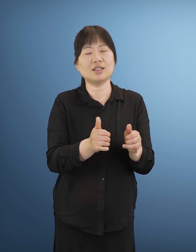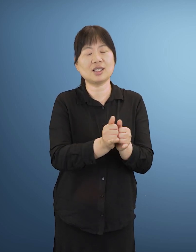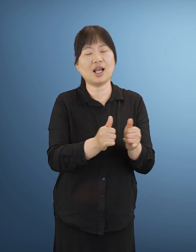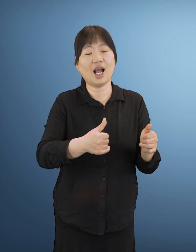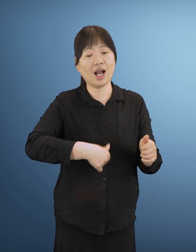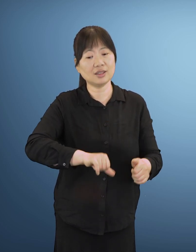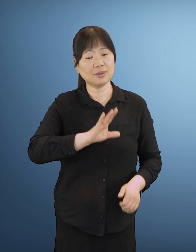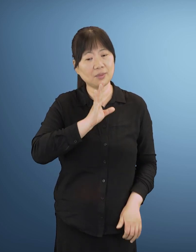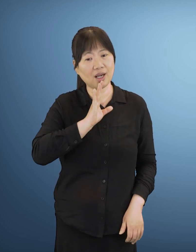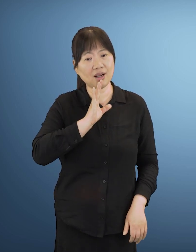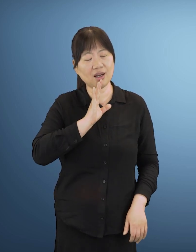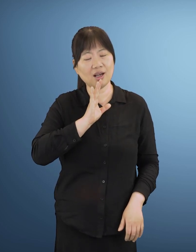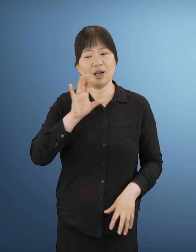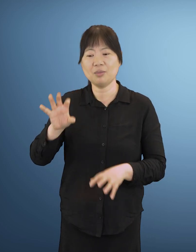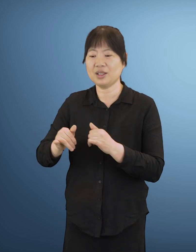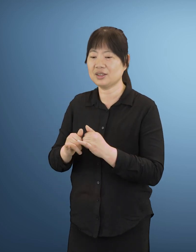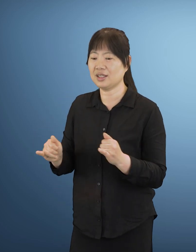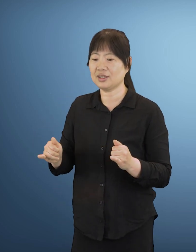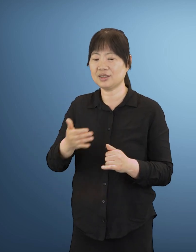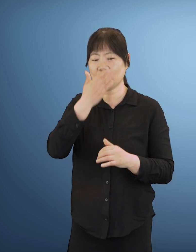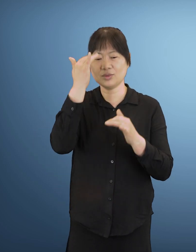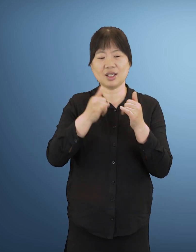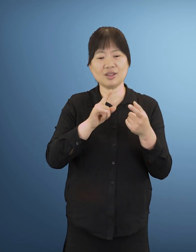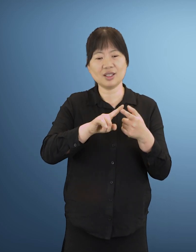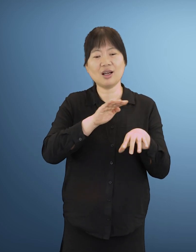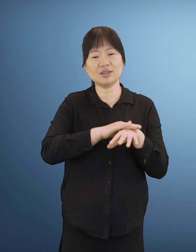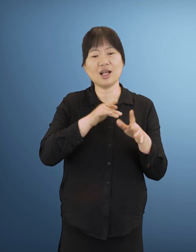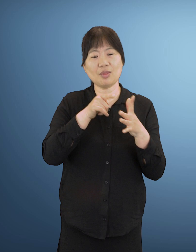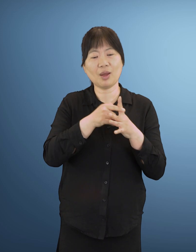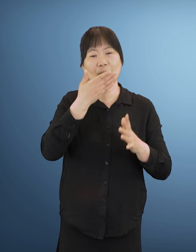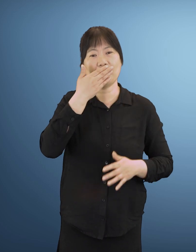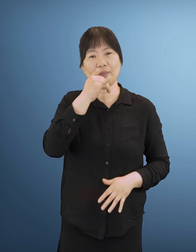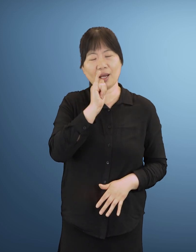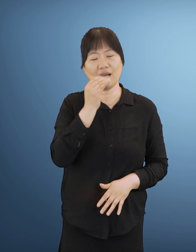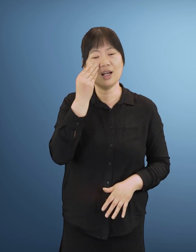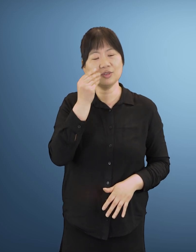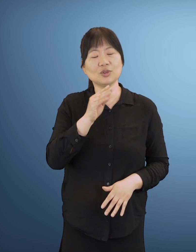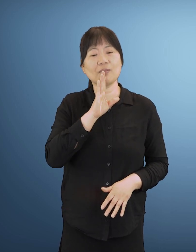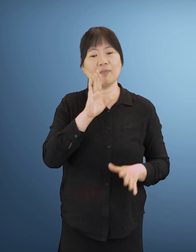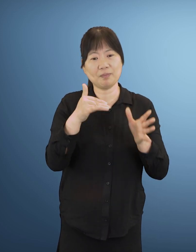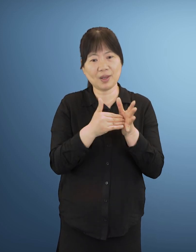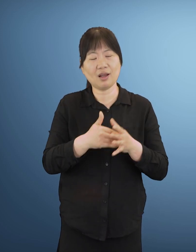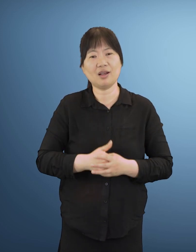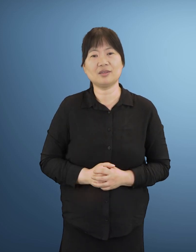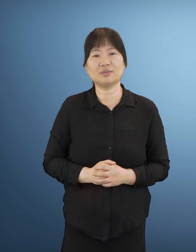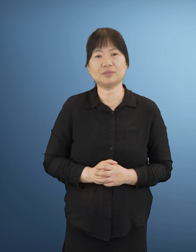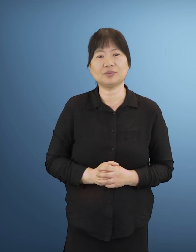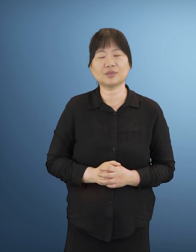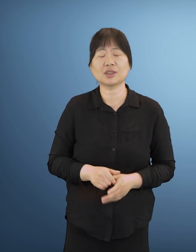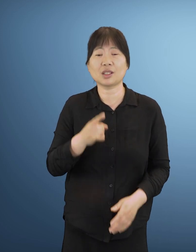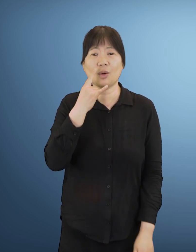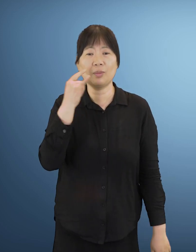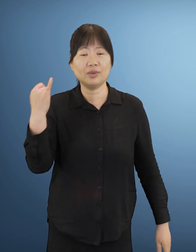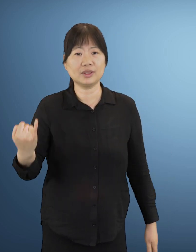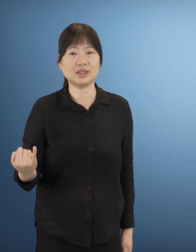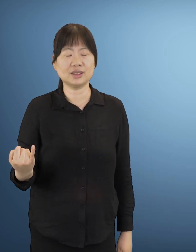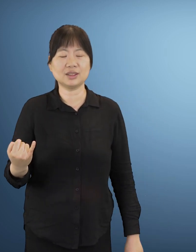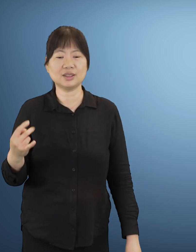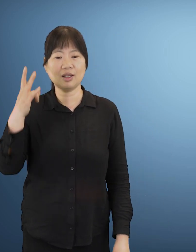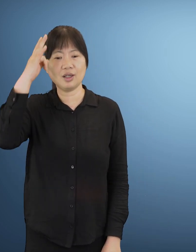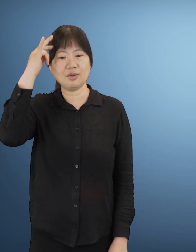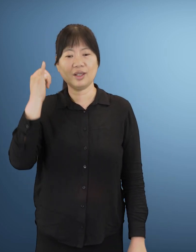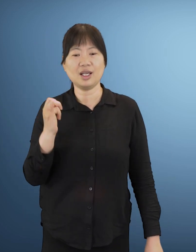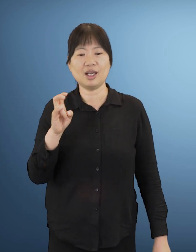마을 사람들이 이 청년에 대해서 너무 잘 알고 있는 거예요. 익숙한 사실이에요. 그 어머니는